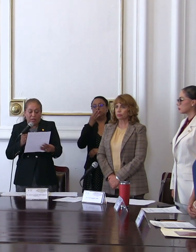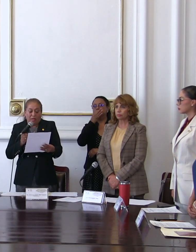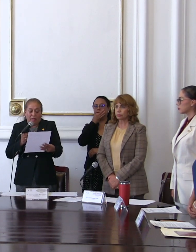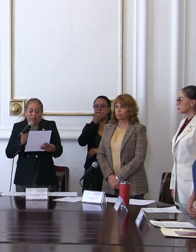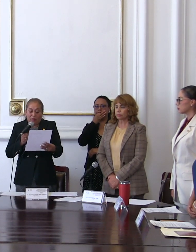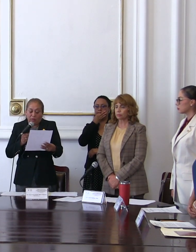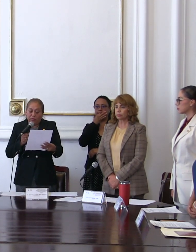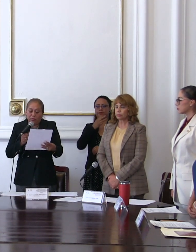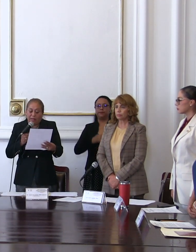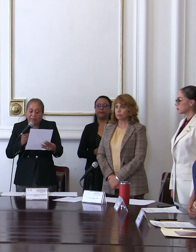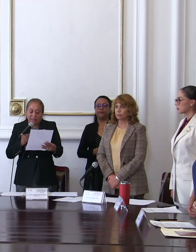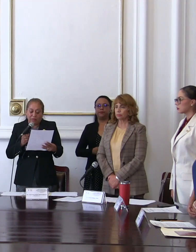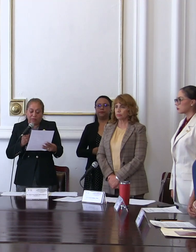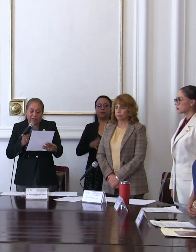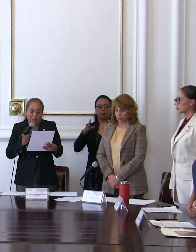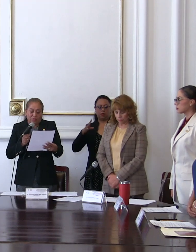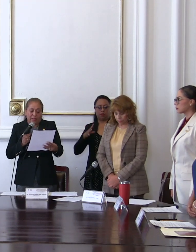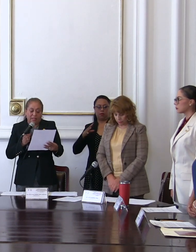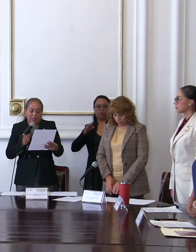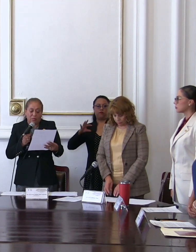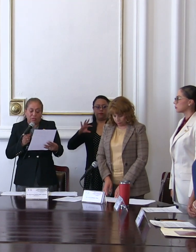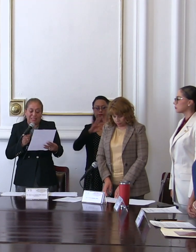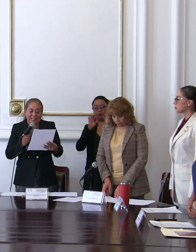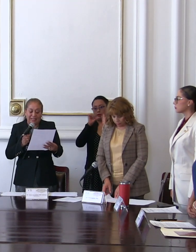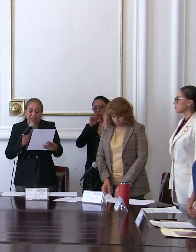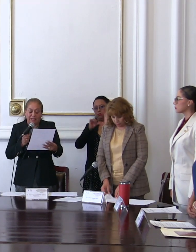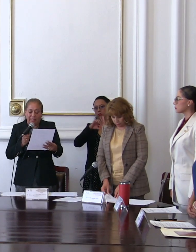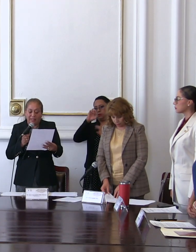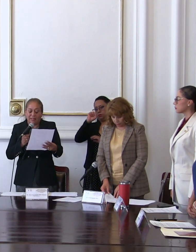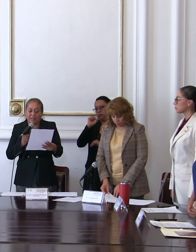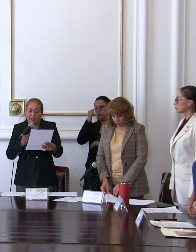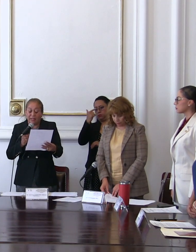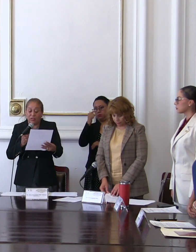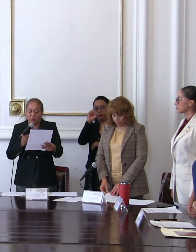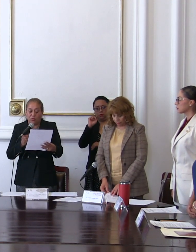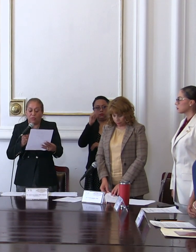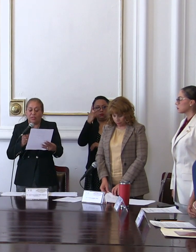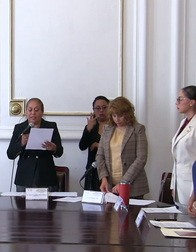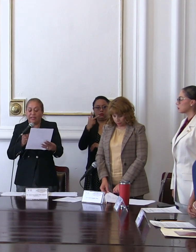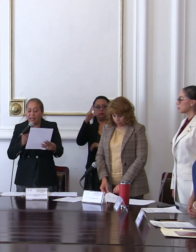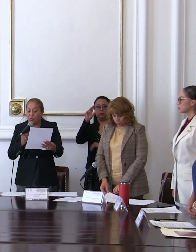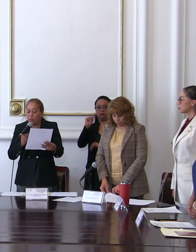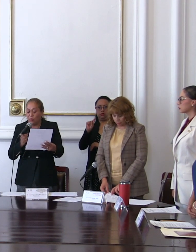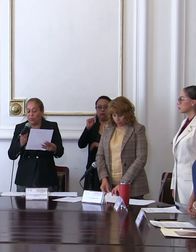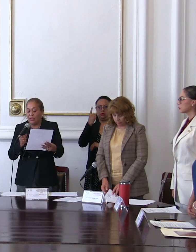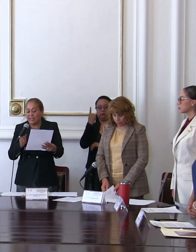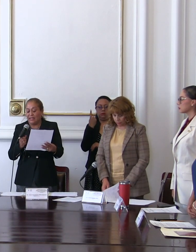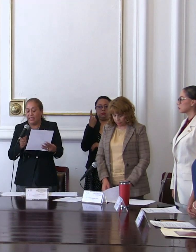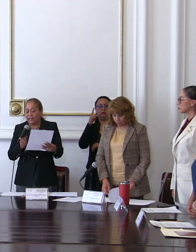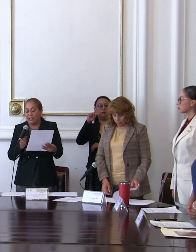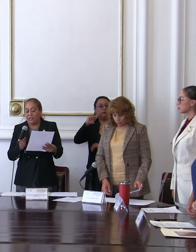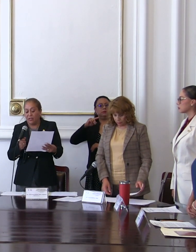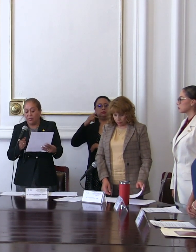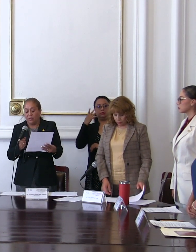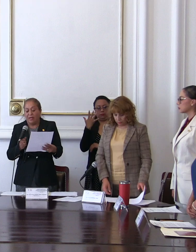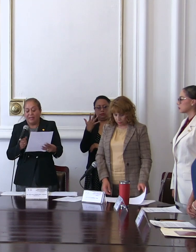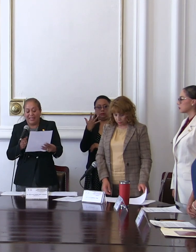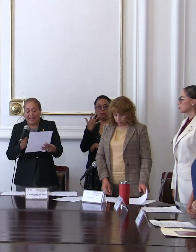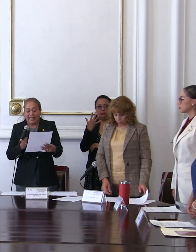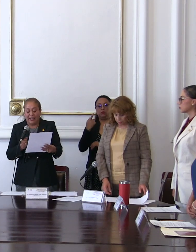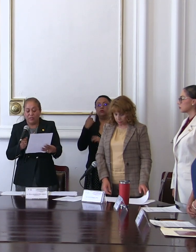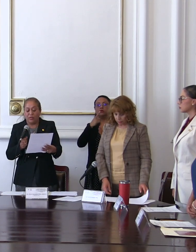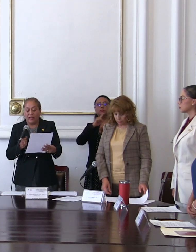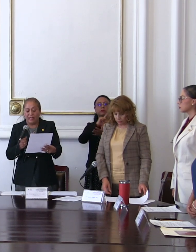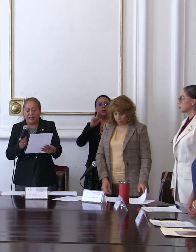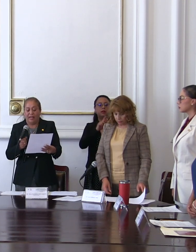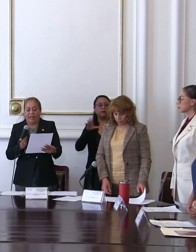13:24, con fundamento en los artículos 67, 68, 71 y 75 de